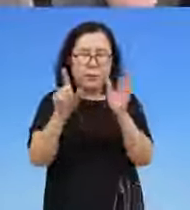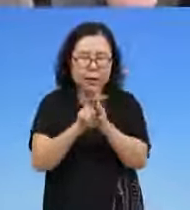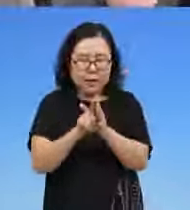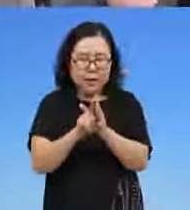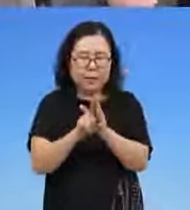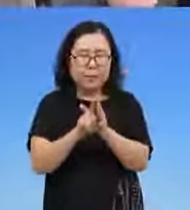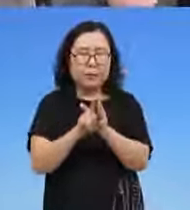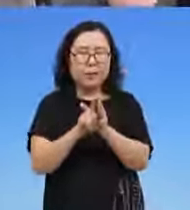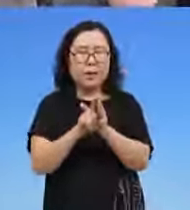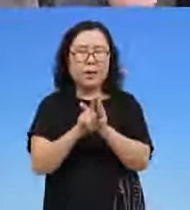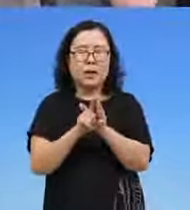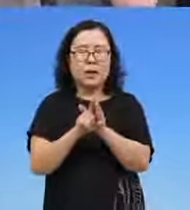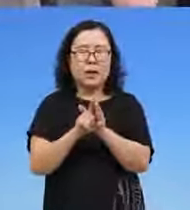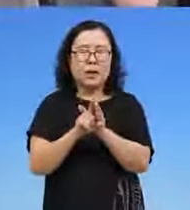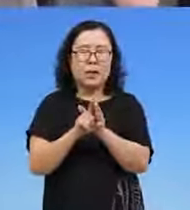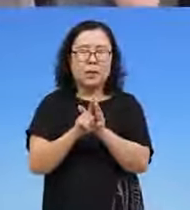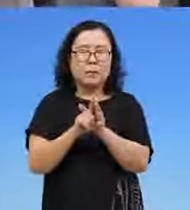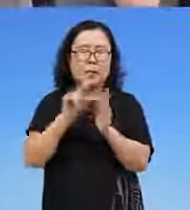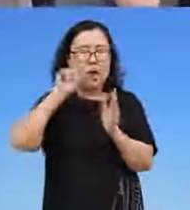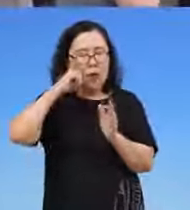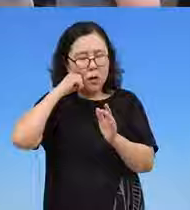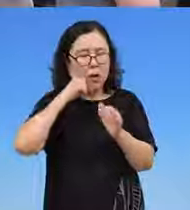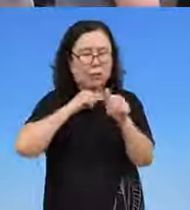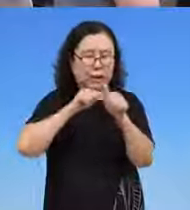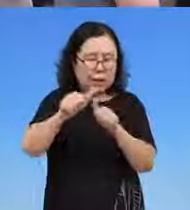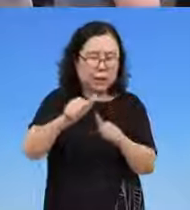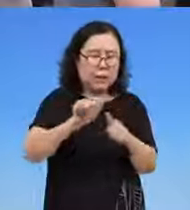우리의 믿음이 난간을 뚫어내는 능력의 믿음 되게